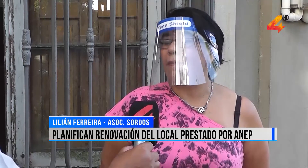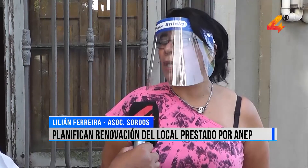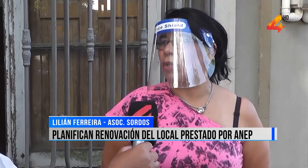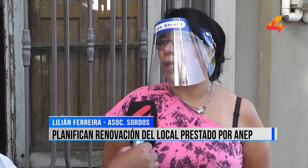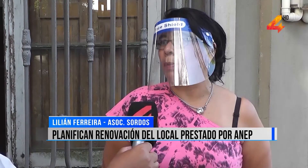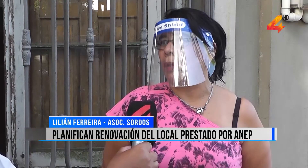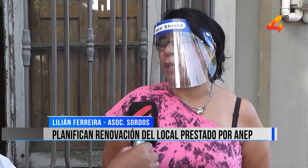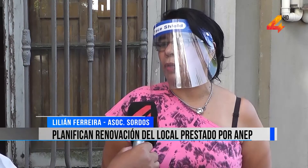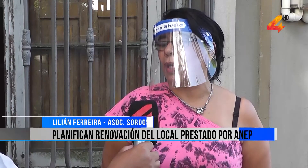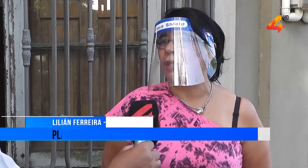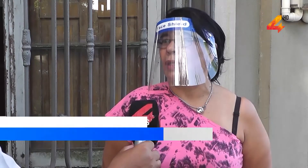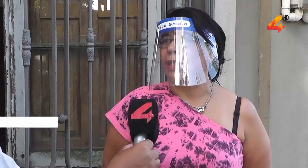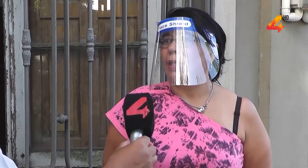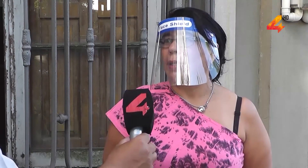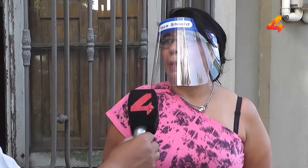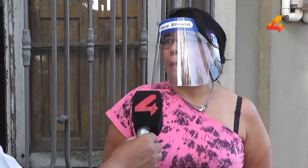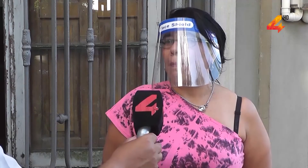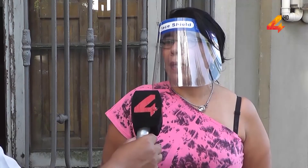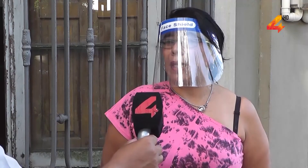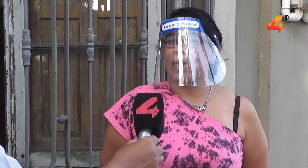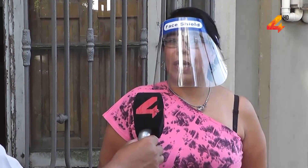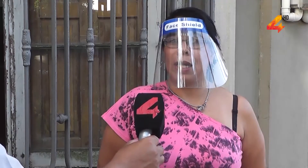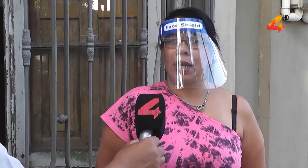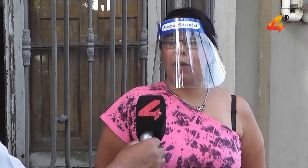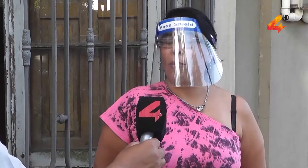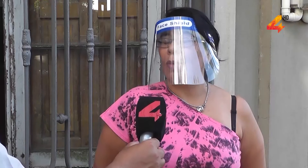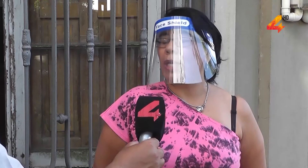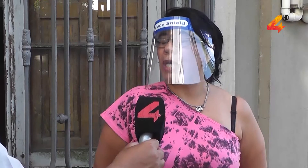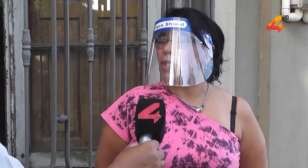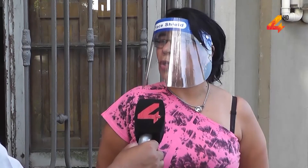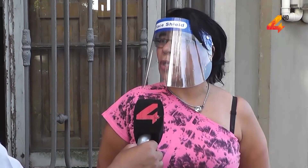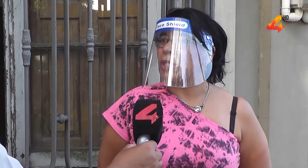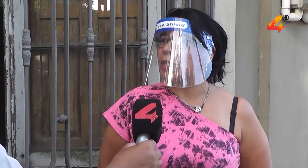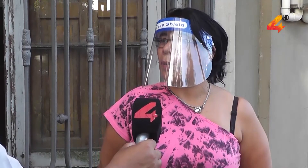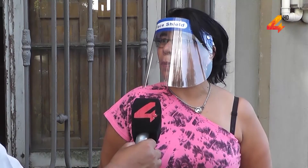visto en la ciudad. Gracias por ver el video.